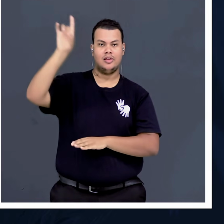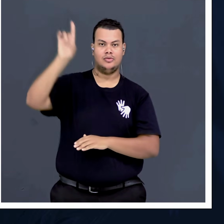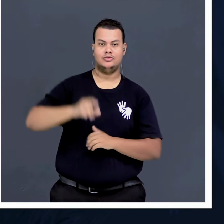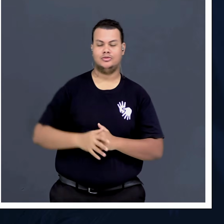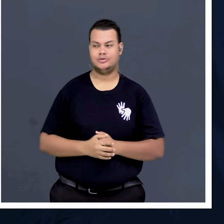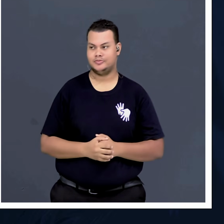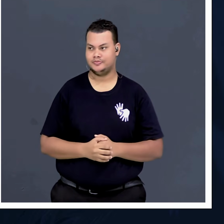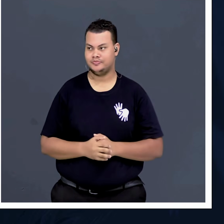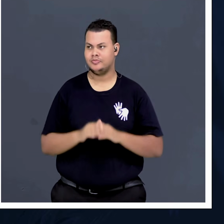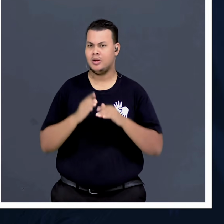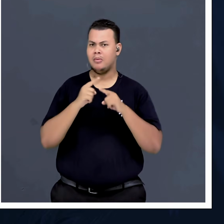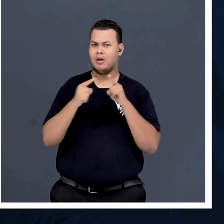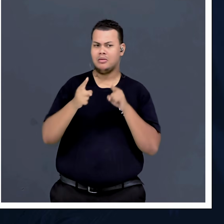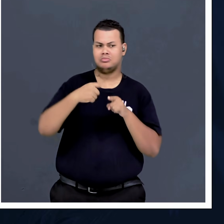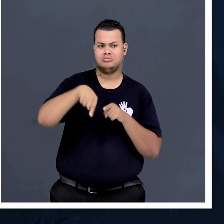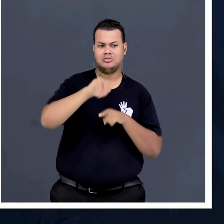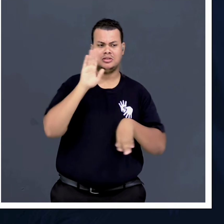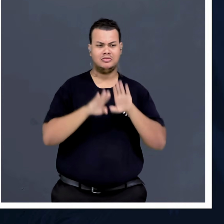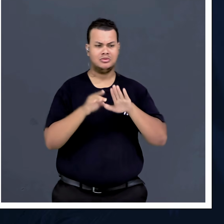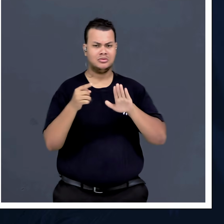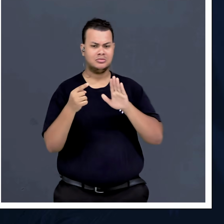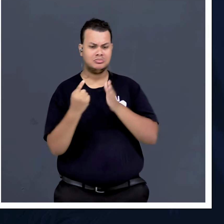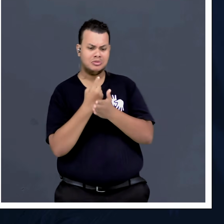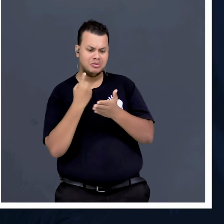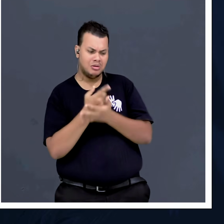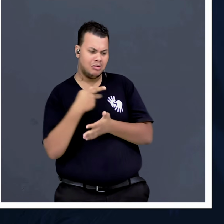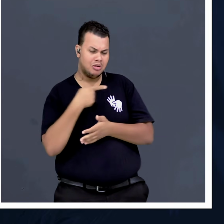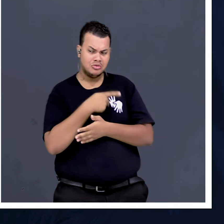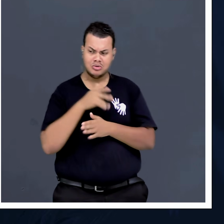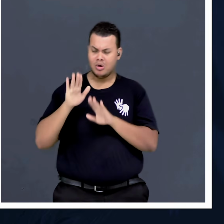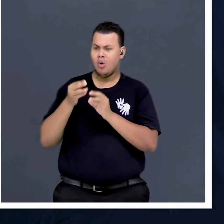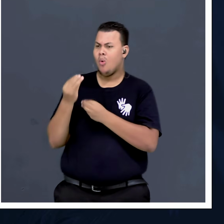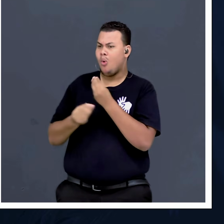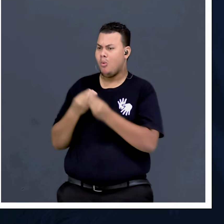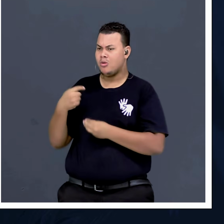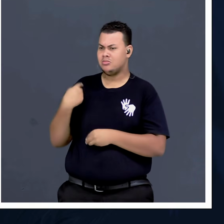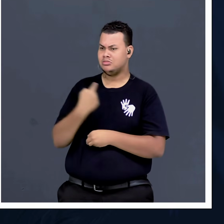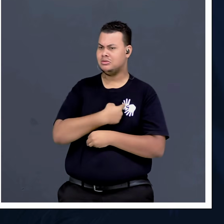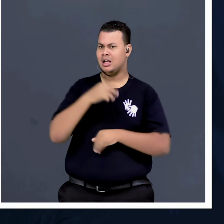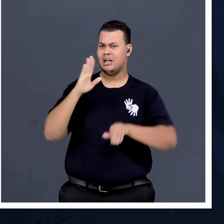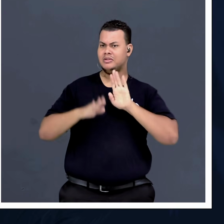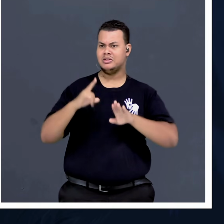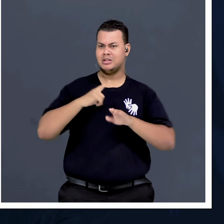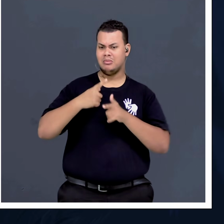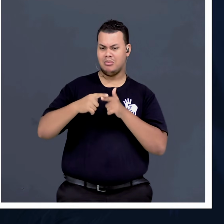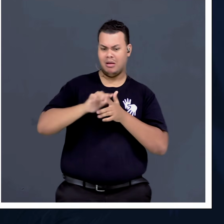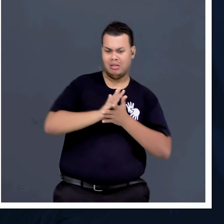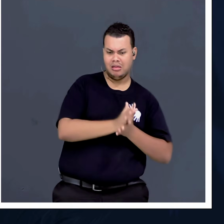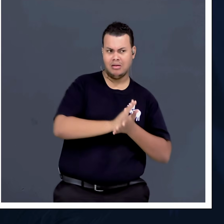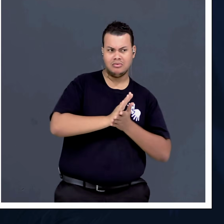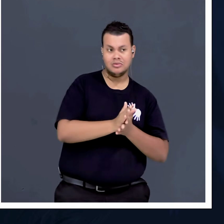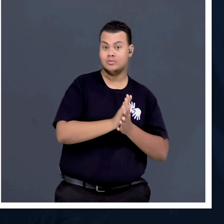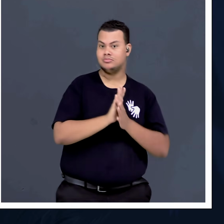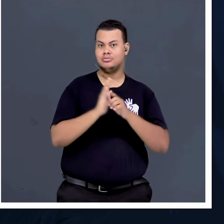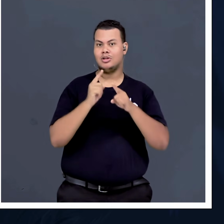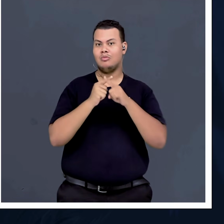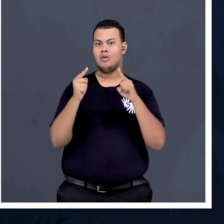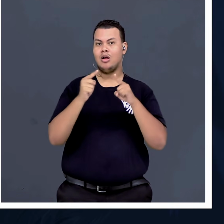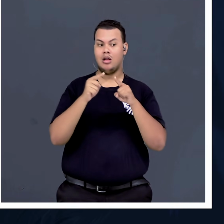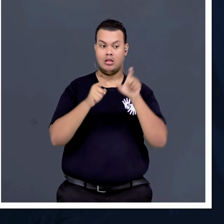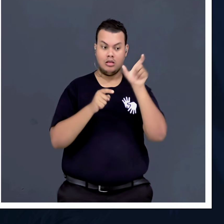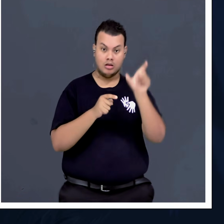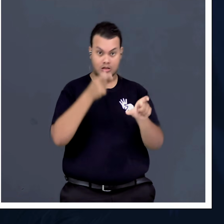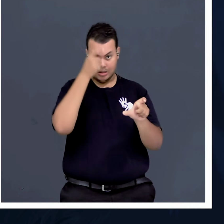Deus. Mas você pode se perguntar, pastora, mas por que ainda nós somos oprimidos? Não só pelo poder